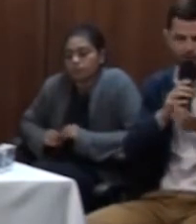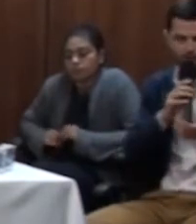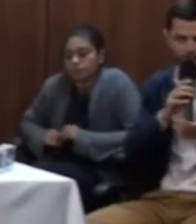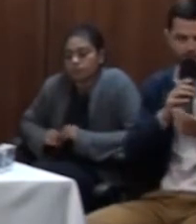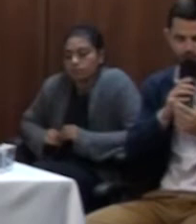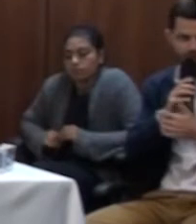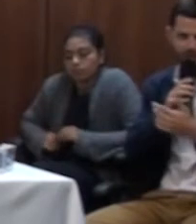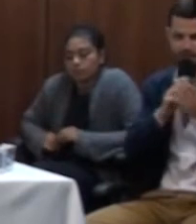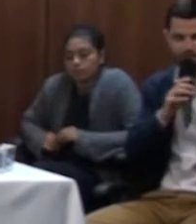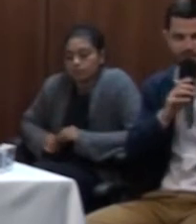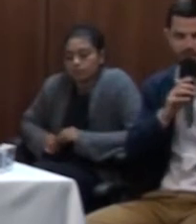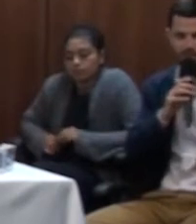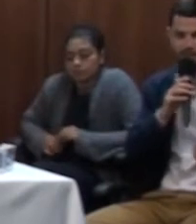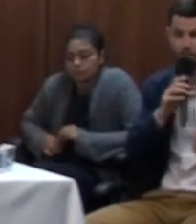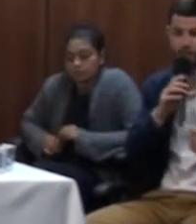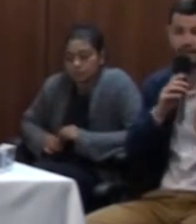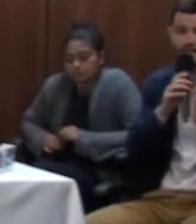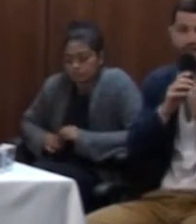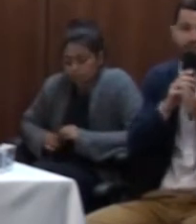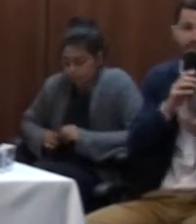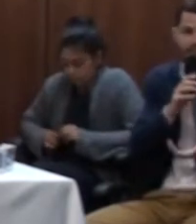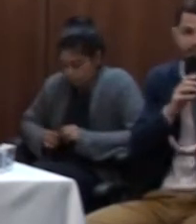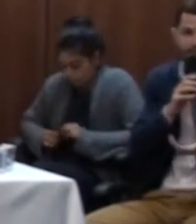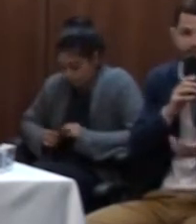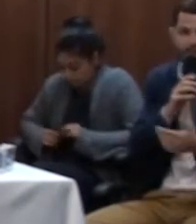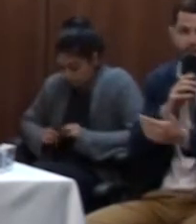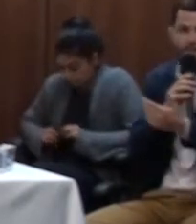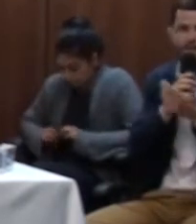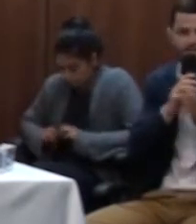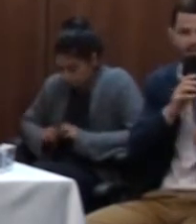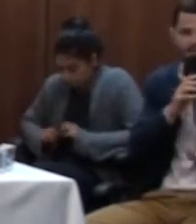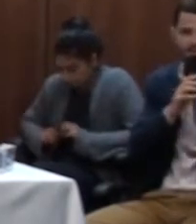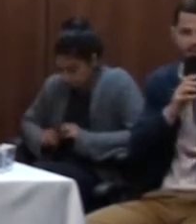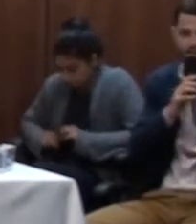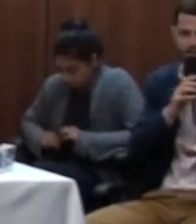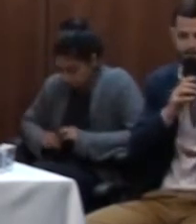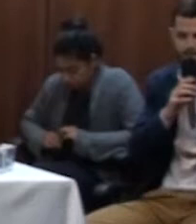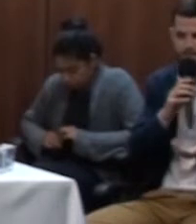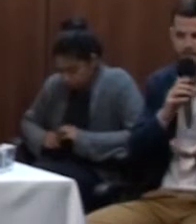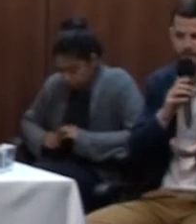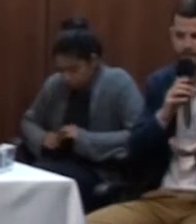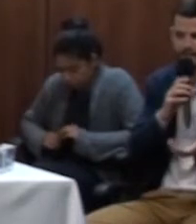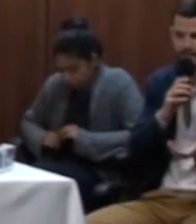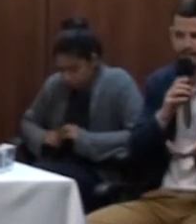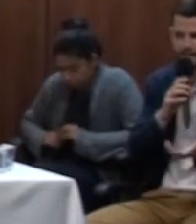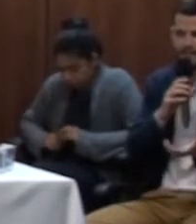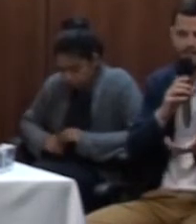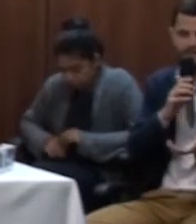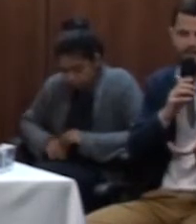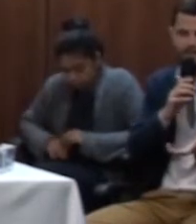que a gente teve nesse levantamento todo, e entender, dentro da estrutura